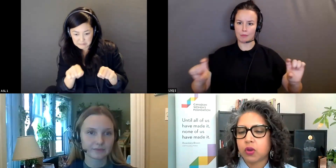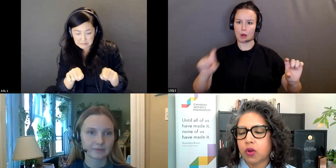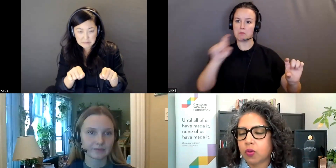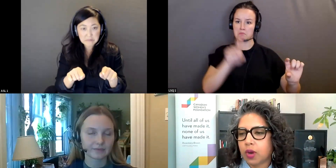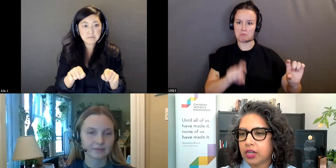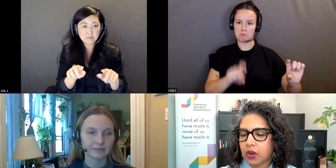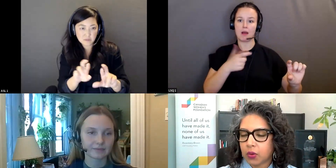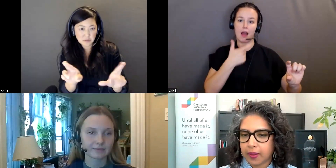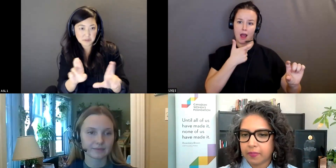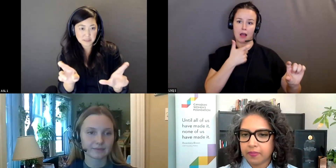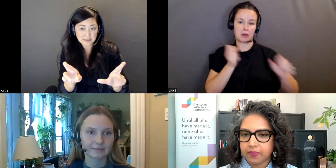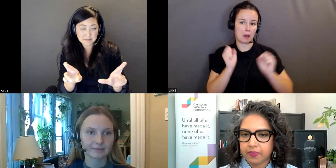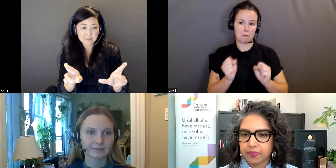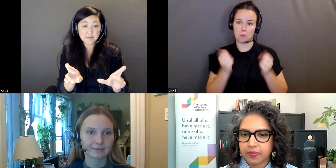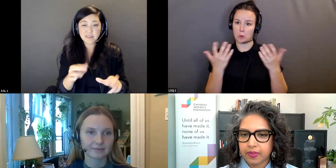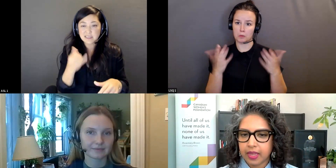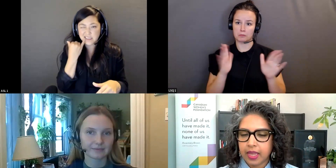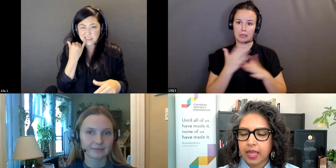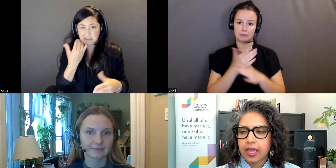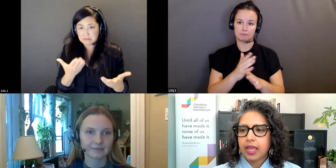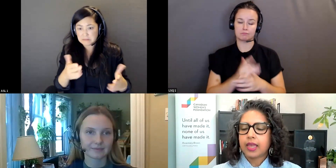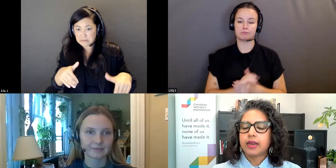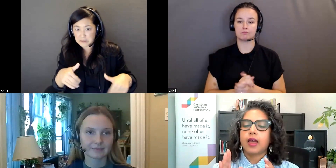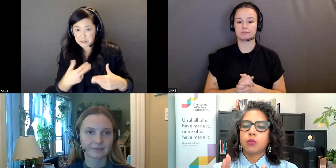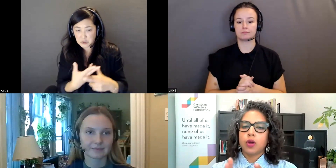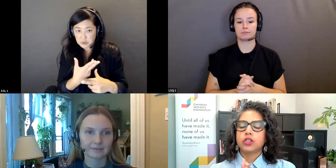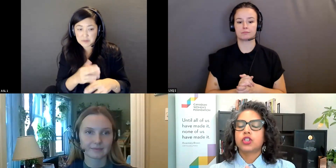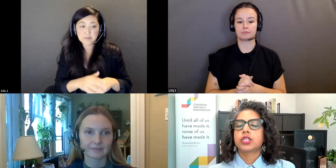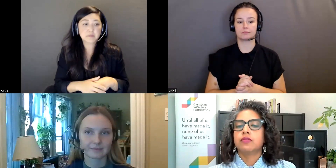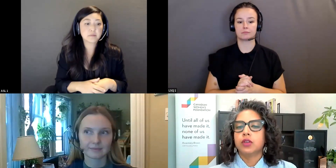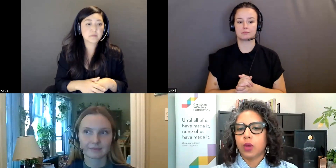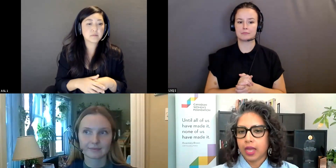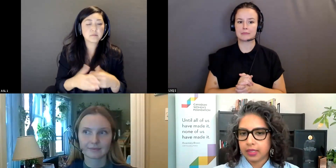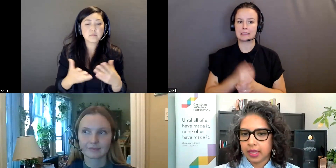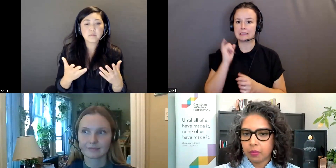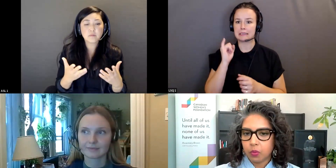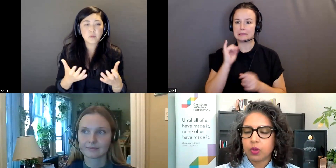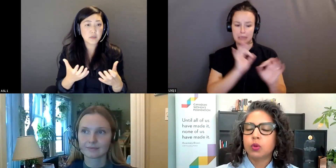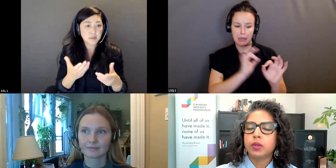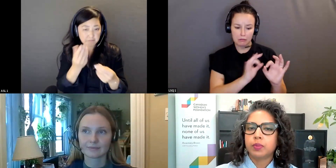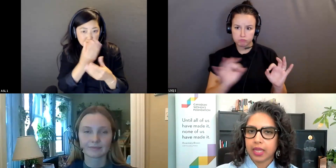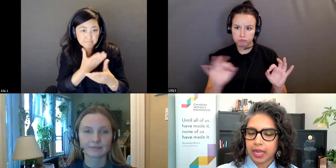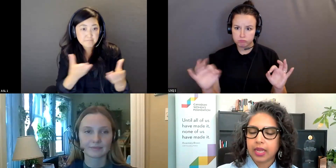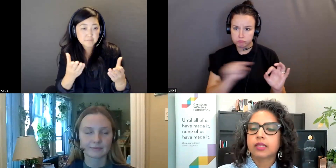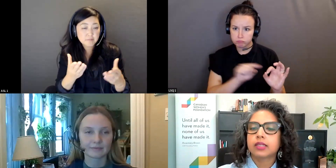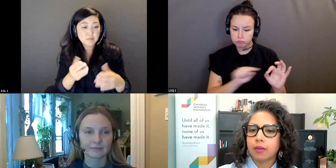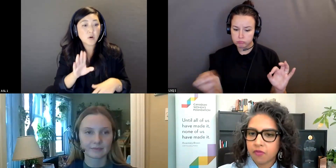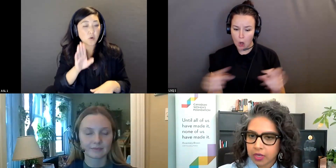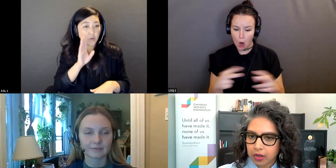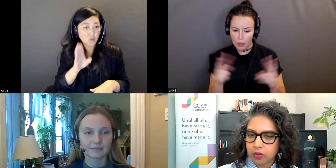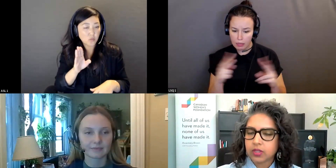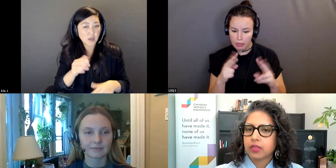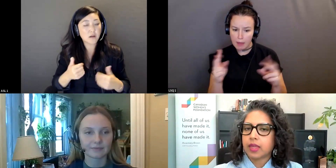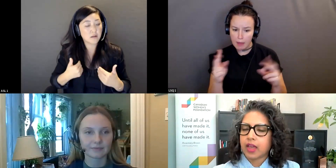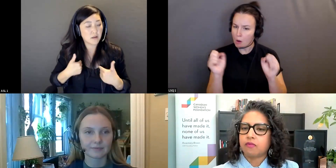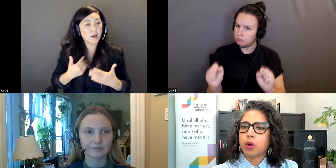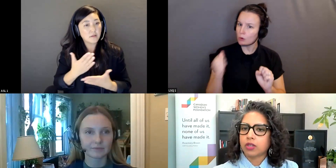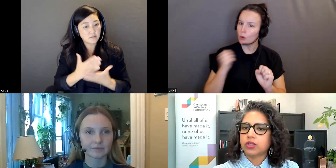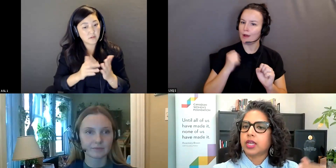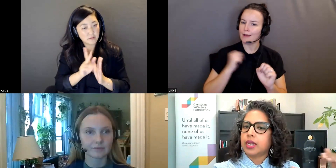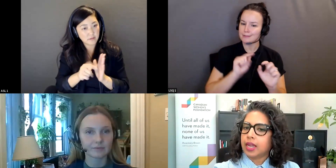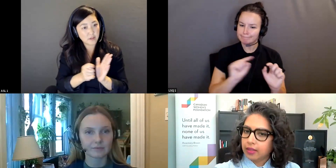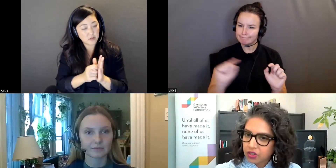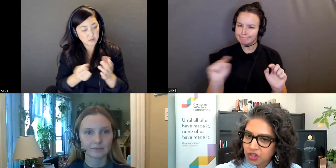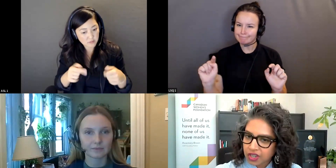Merci de vous familiariser avec les différentes icônes si vous ne les connaissez pas encore. Et j'aimerais vous